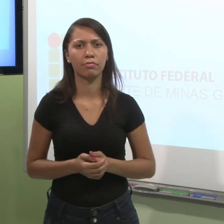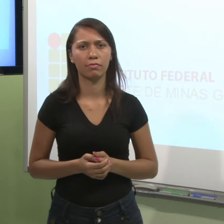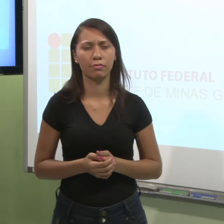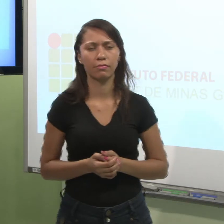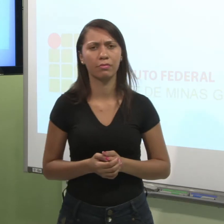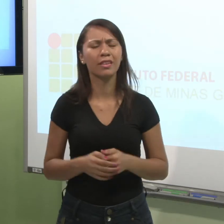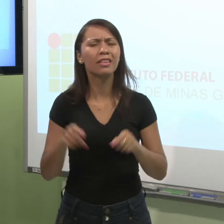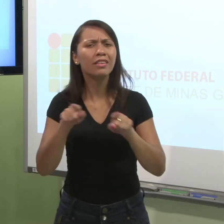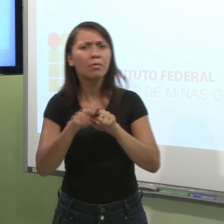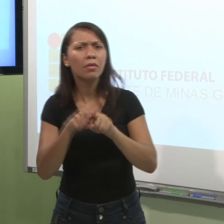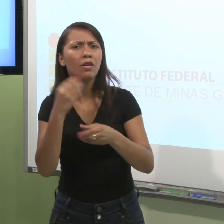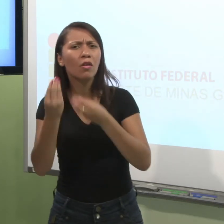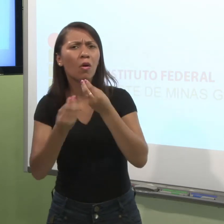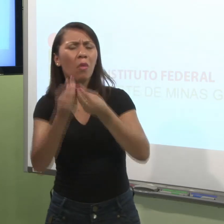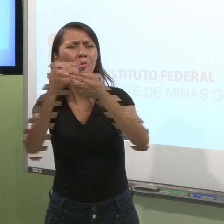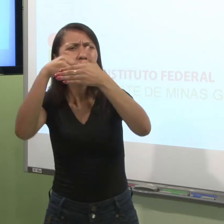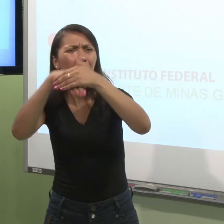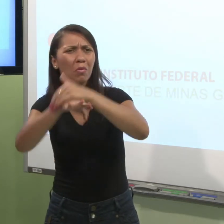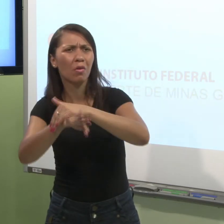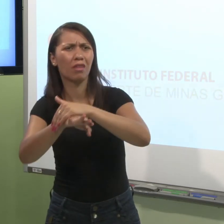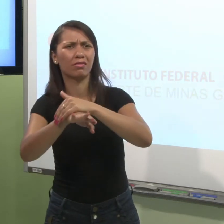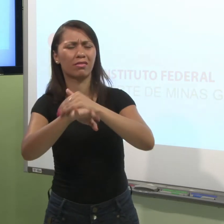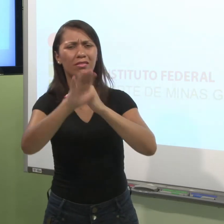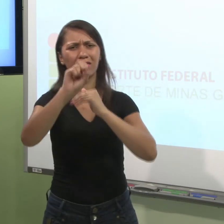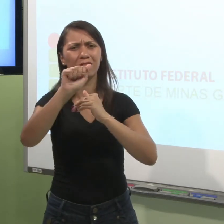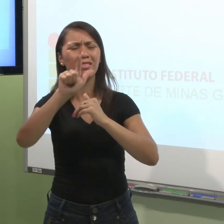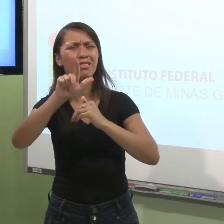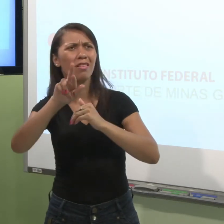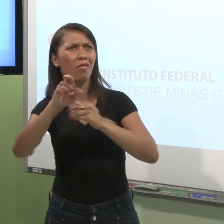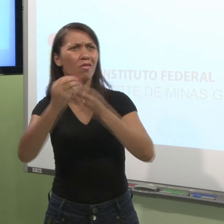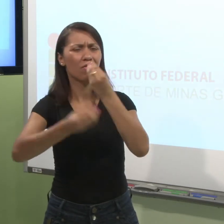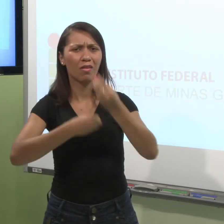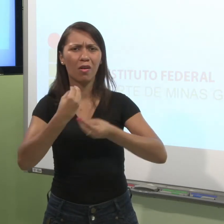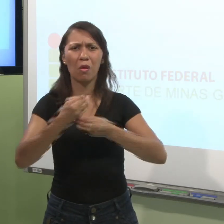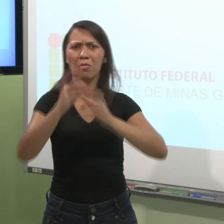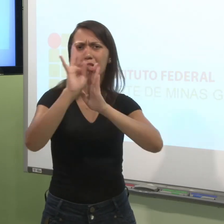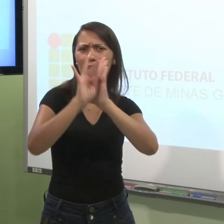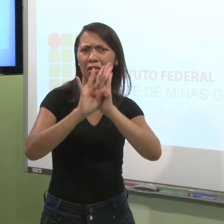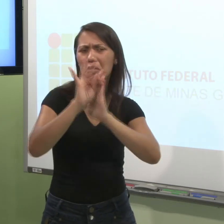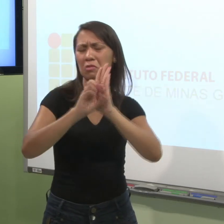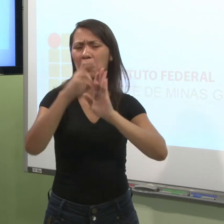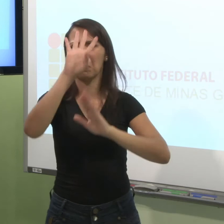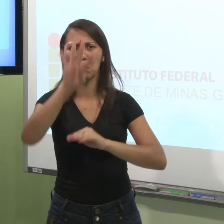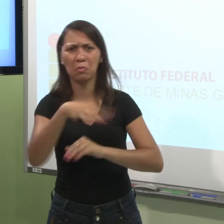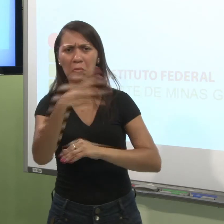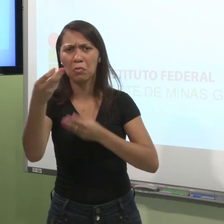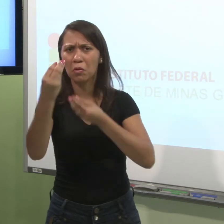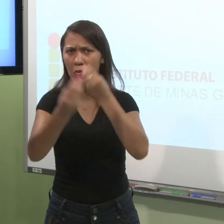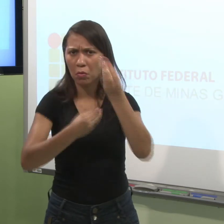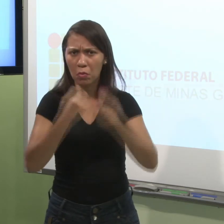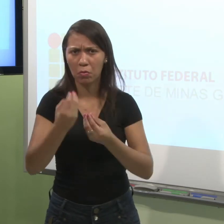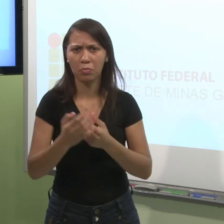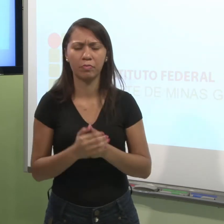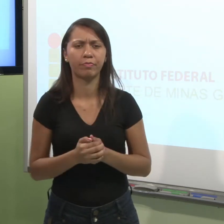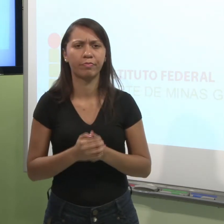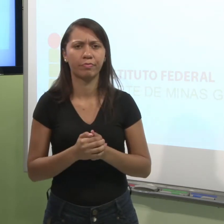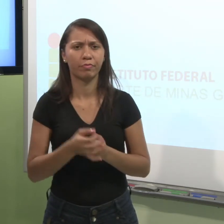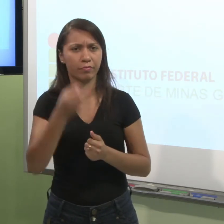E para salvar o documento que vocês criaram? Seja texto ou planilha, como salvar? Dá uma olhadinha na